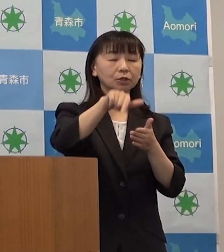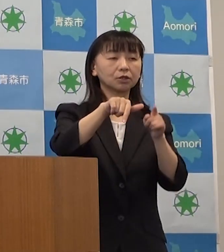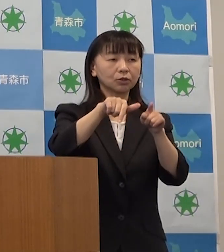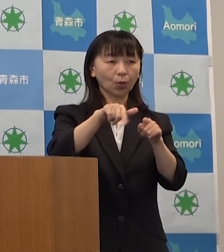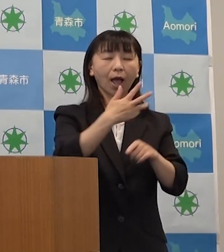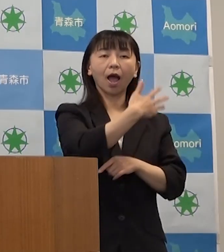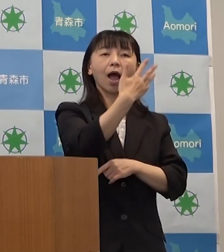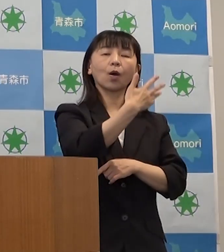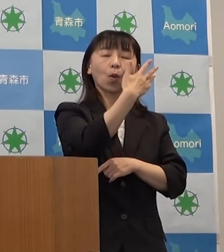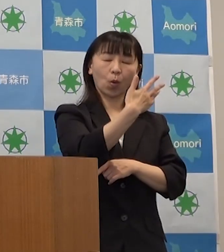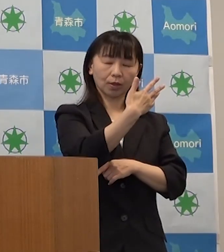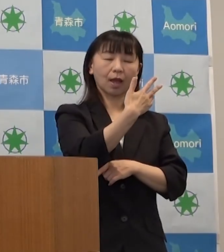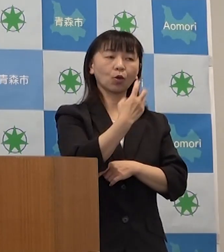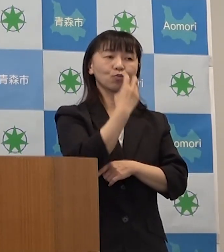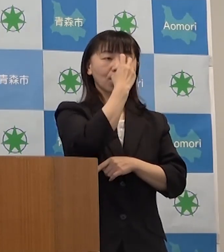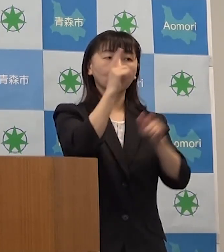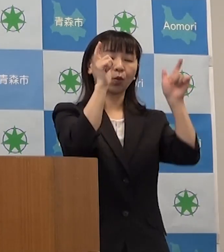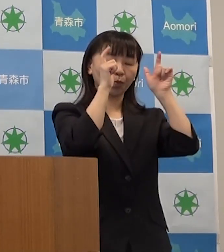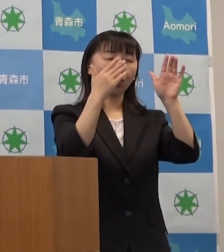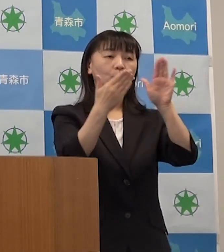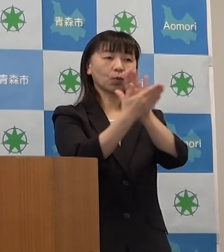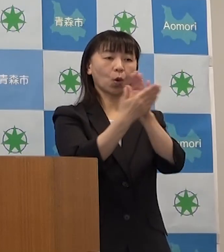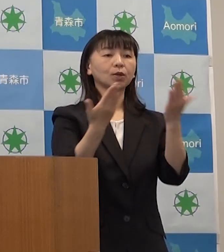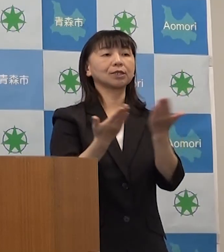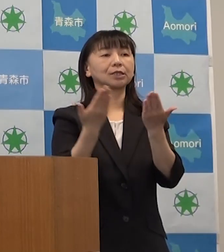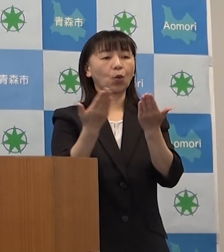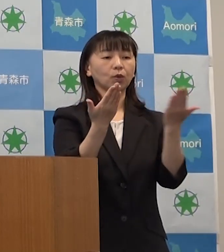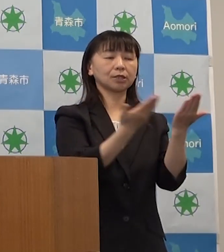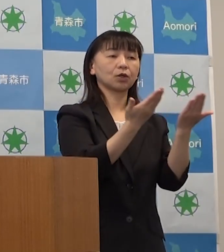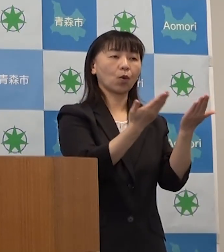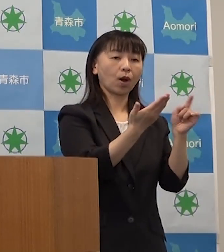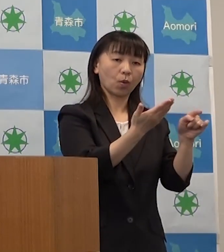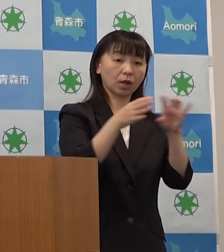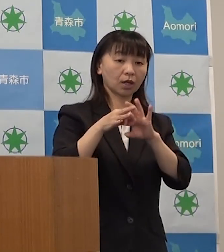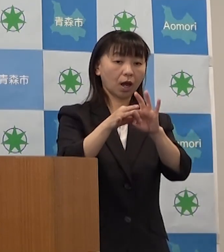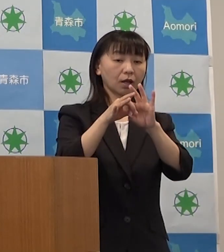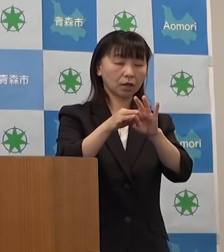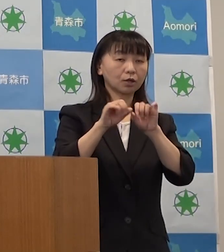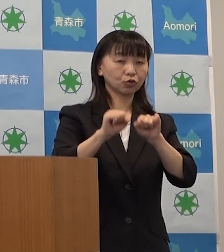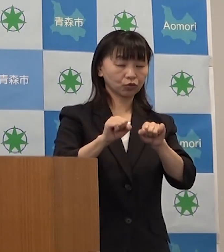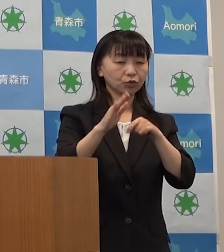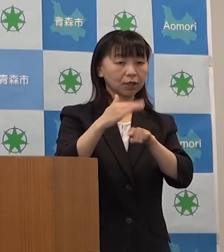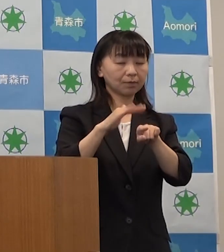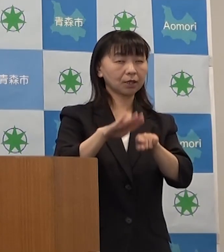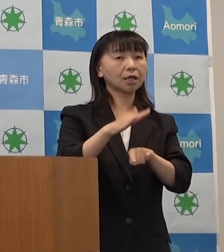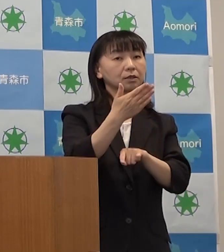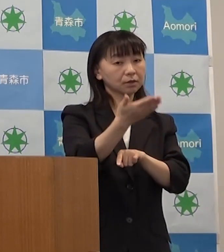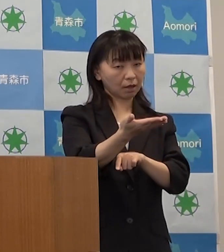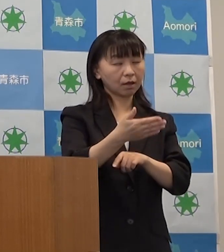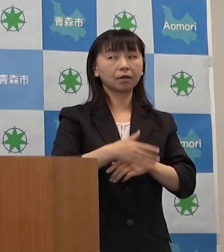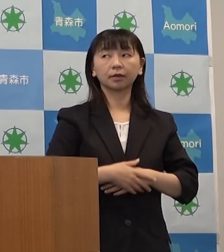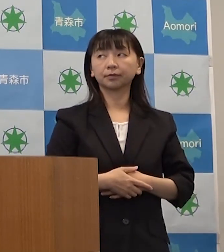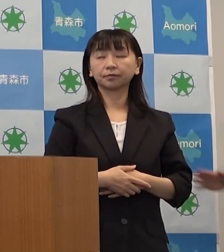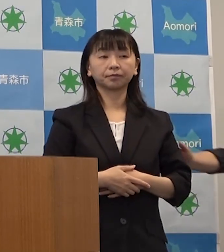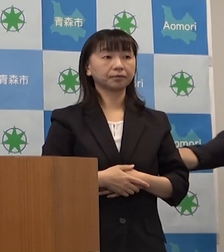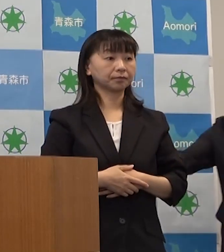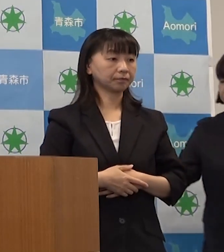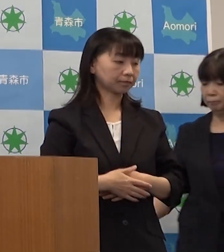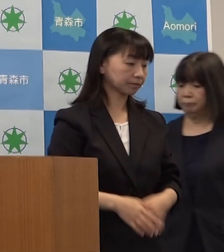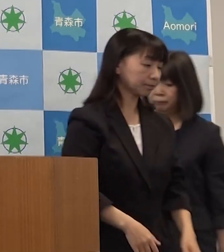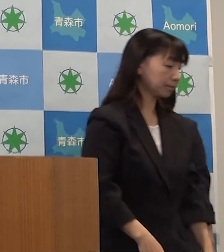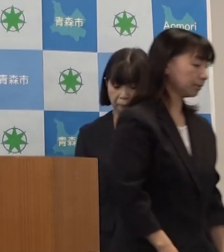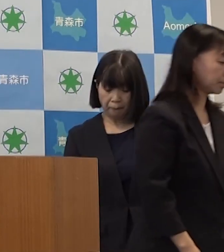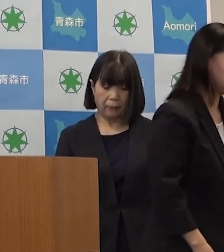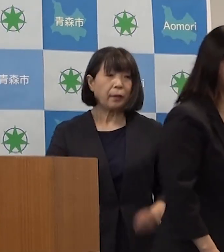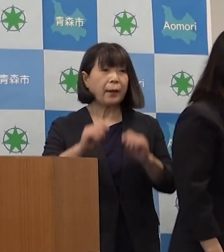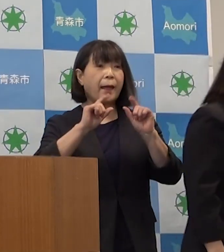発酵田牛のブランド化推進事業というのは、それに関連するというものと考えてよかったでしょうか。 はい、発酵